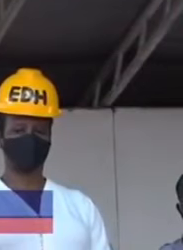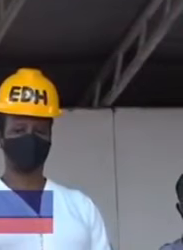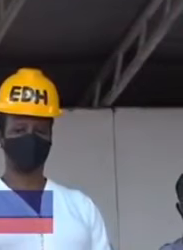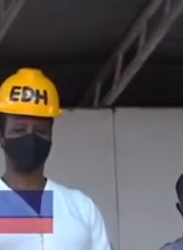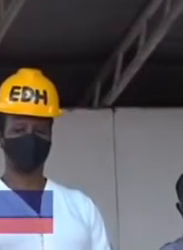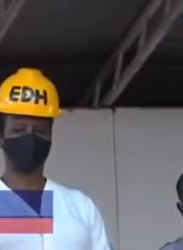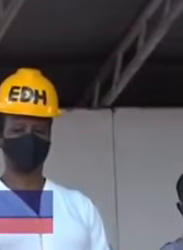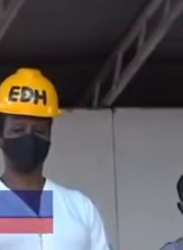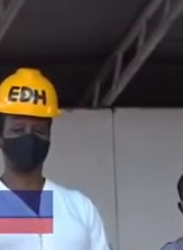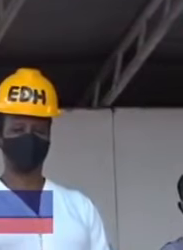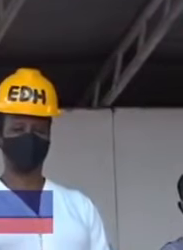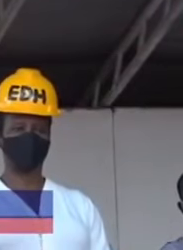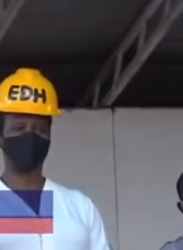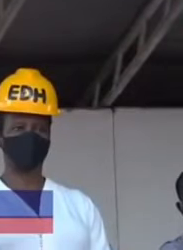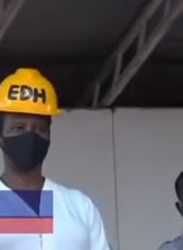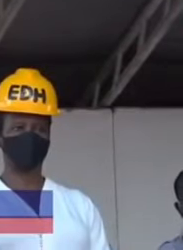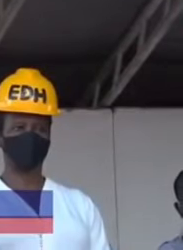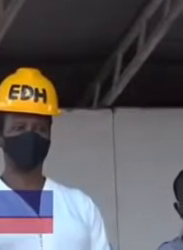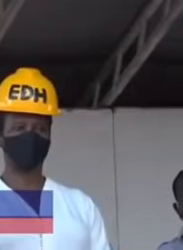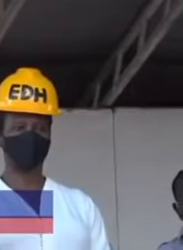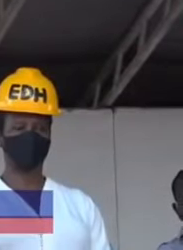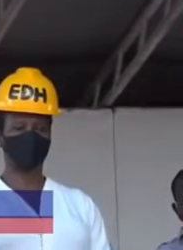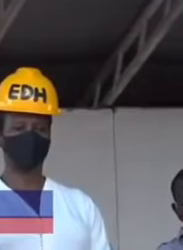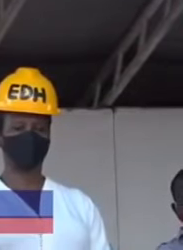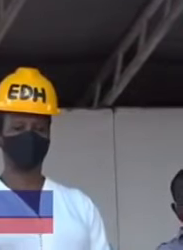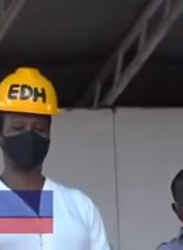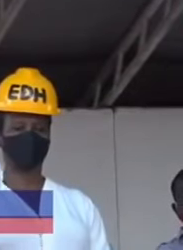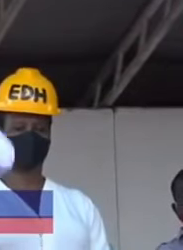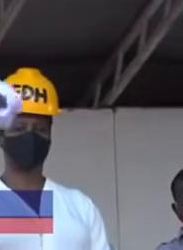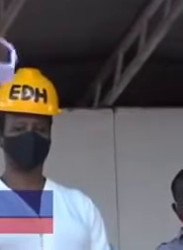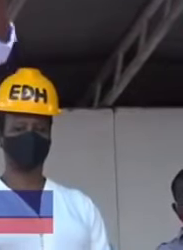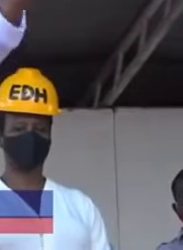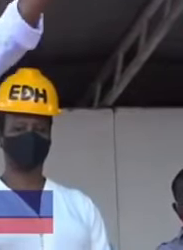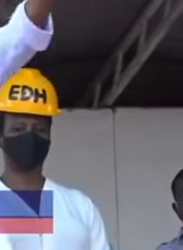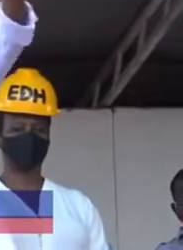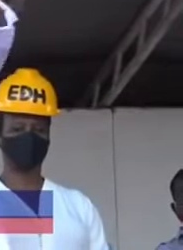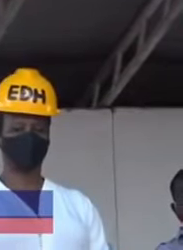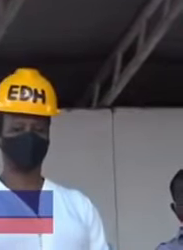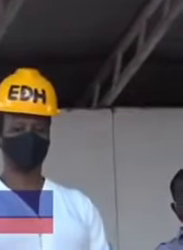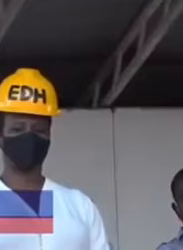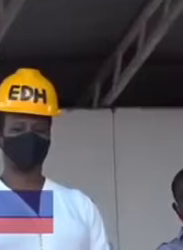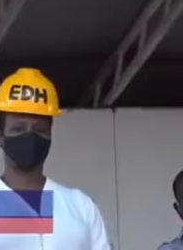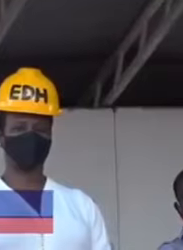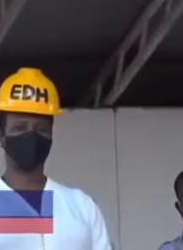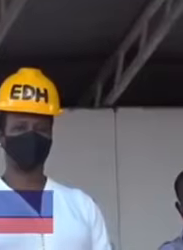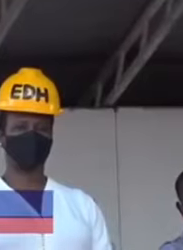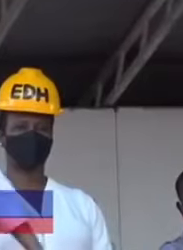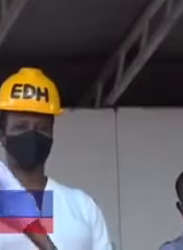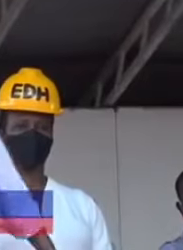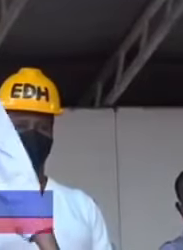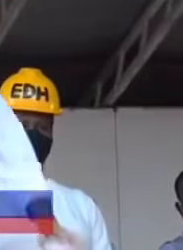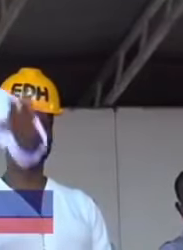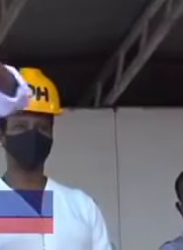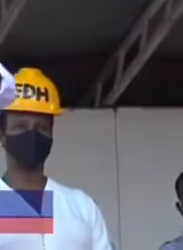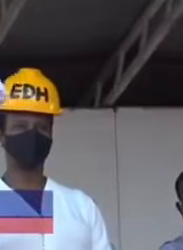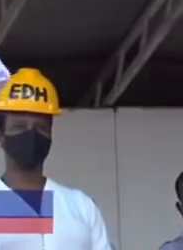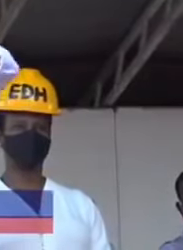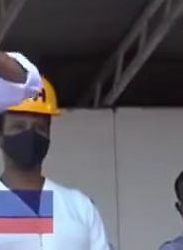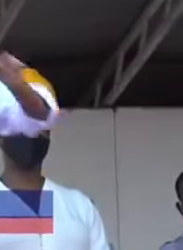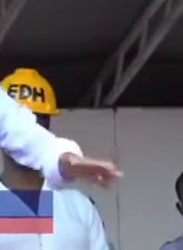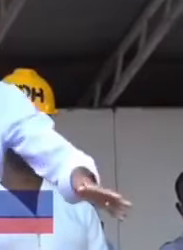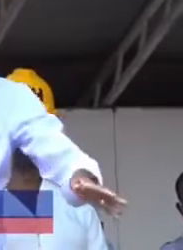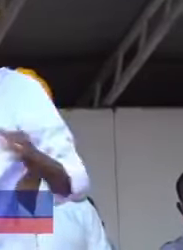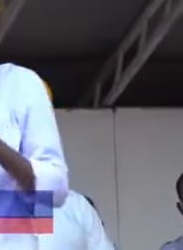paix. Comment se comprendre? Bon, pas de paix, pas grave, pas non, ministre. Au cap même à Port-au-Prince, c'est 20 minutes, ministre. Ça veut dire que moi,